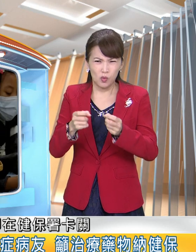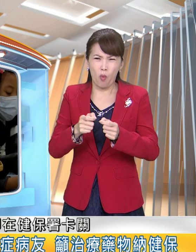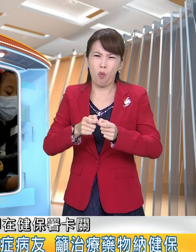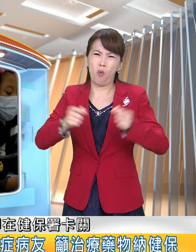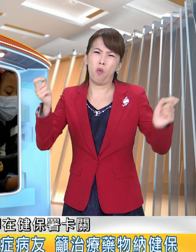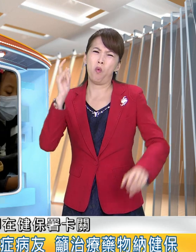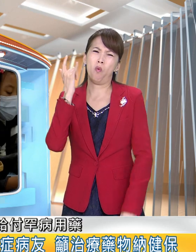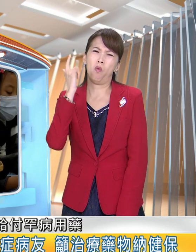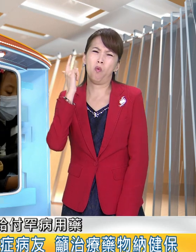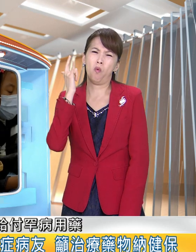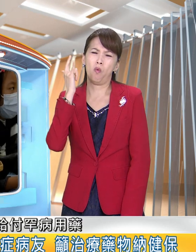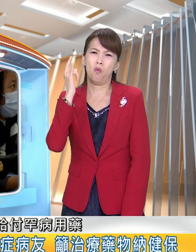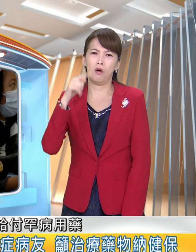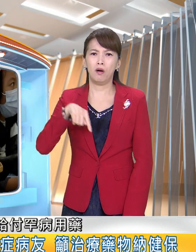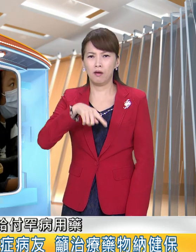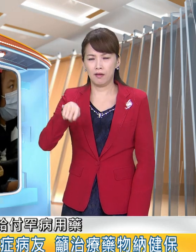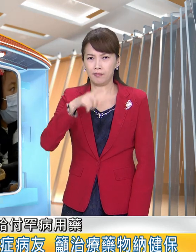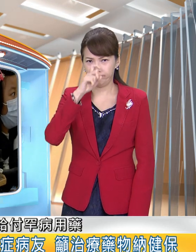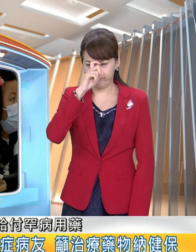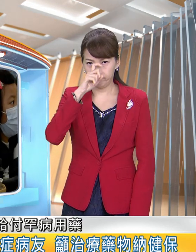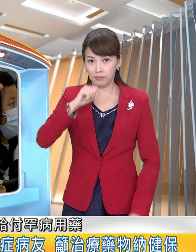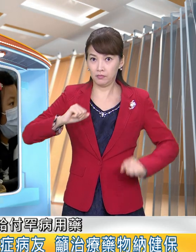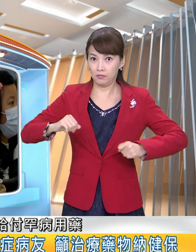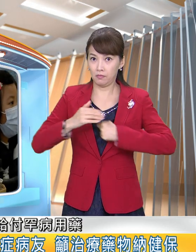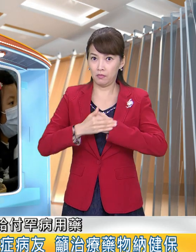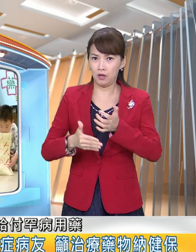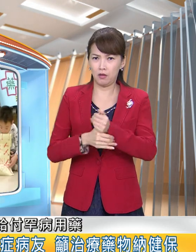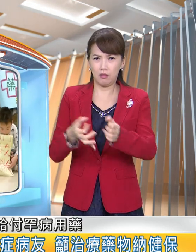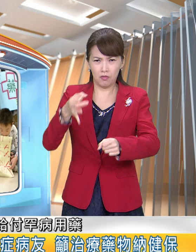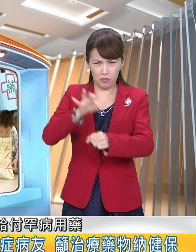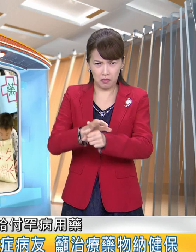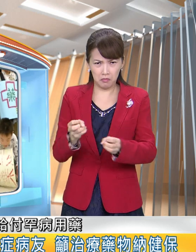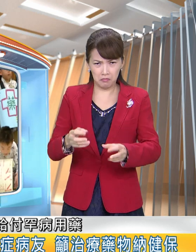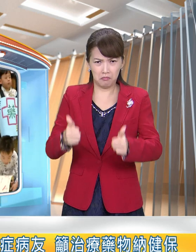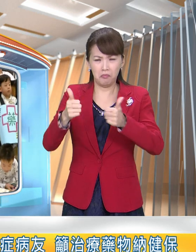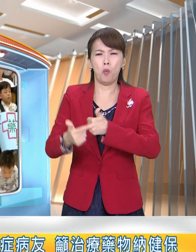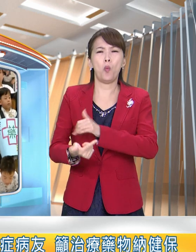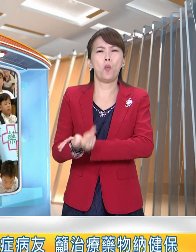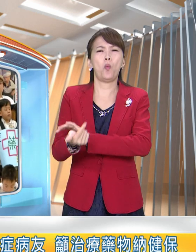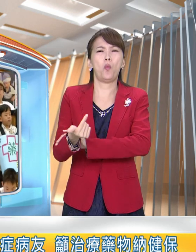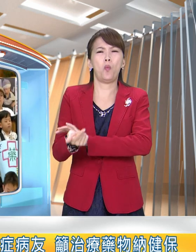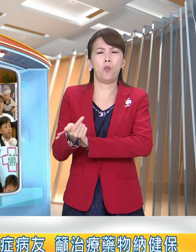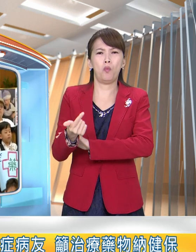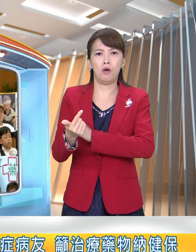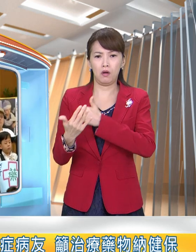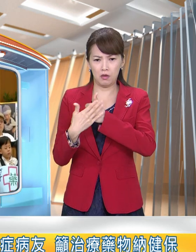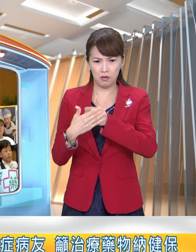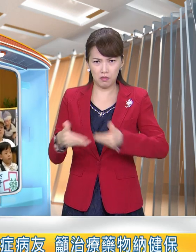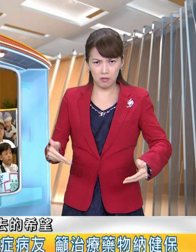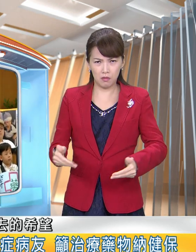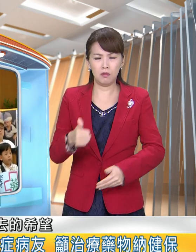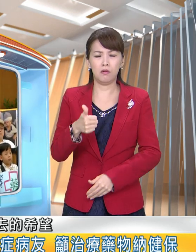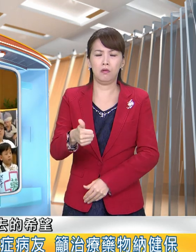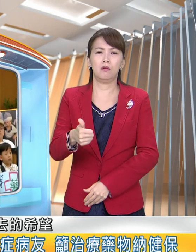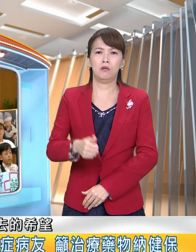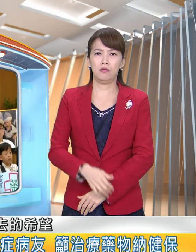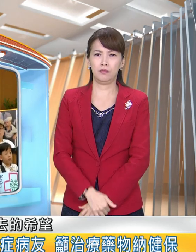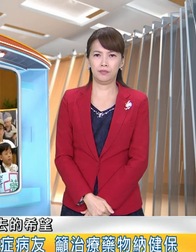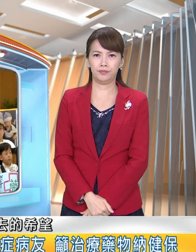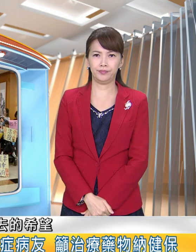他们希望健保署给付罕病用药能够尽速通过，给他们一个活下去的希望。